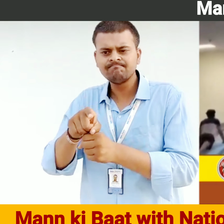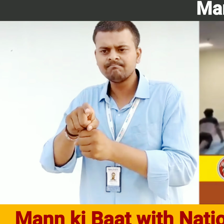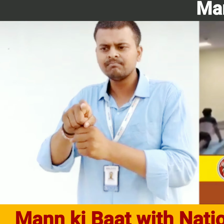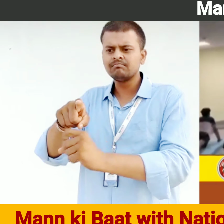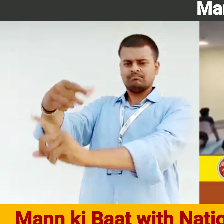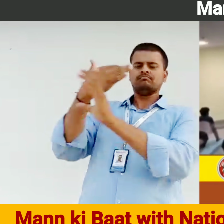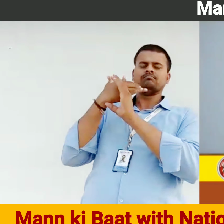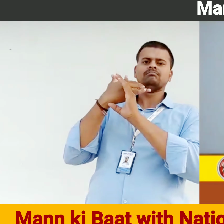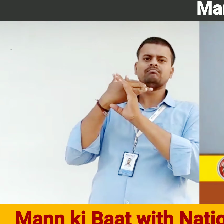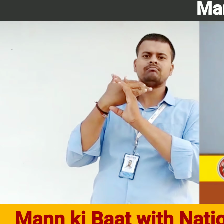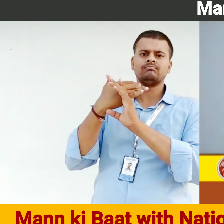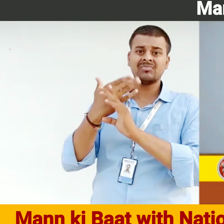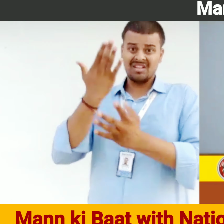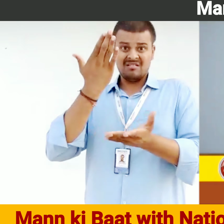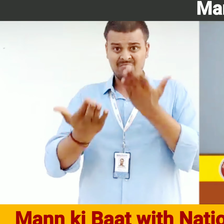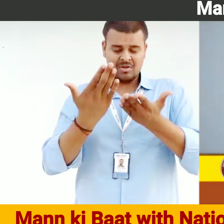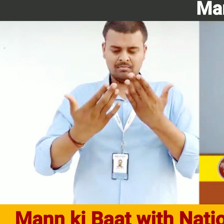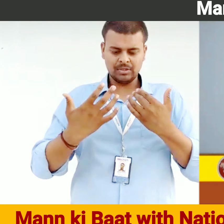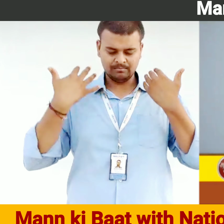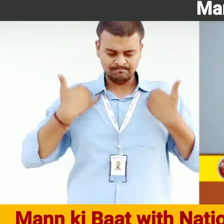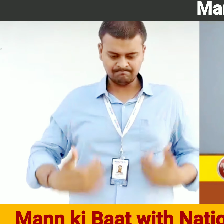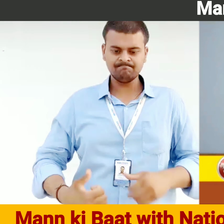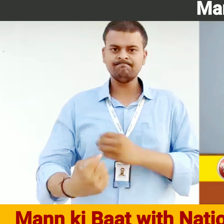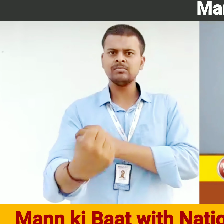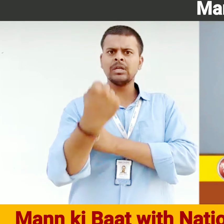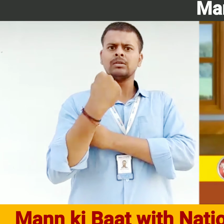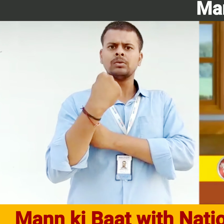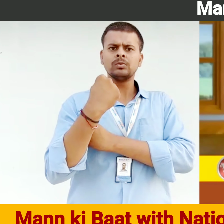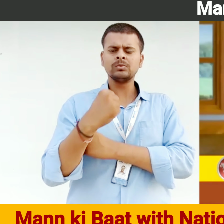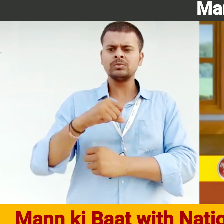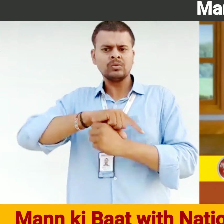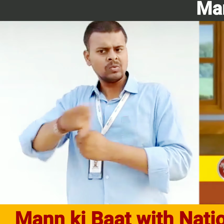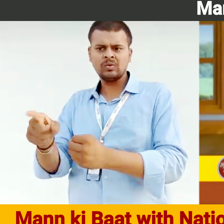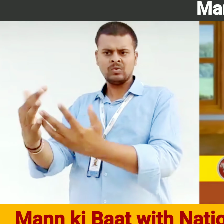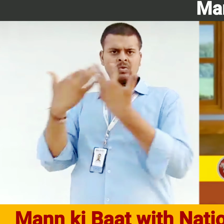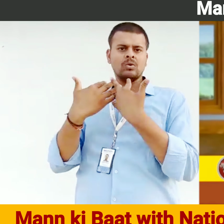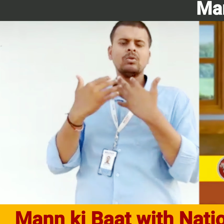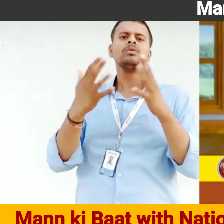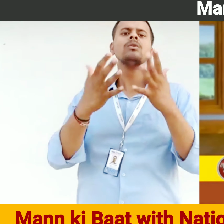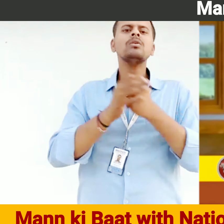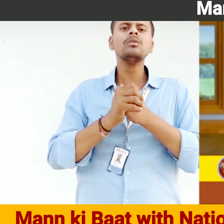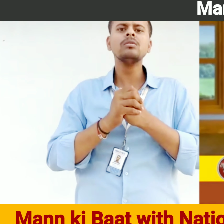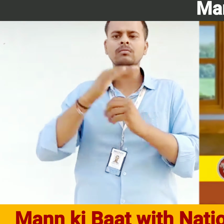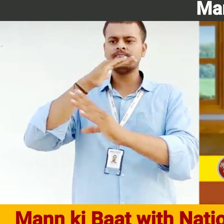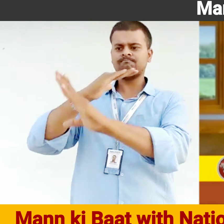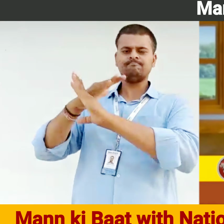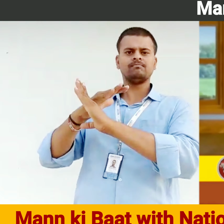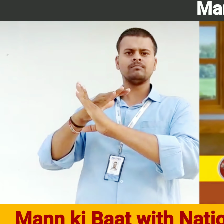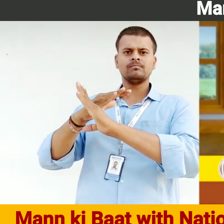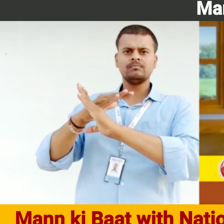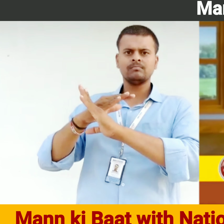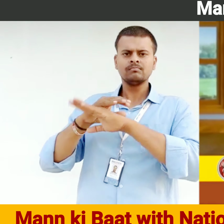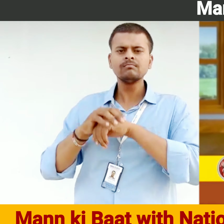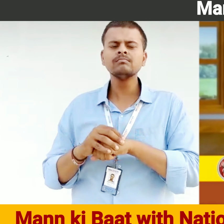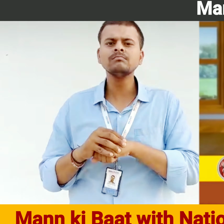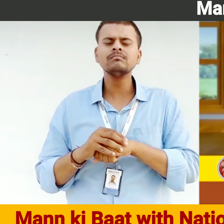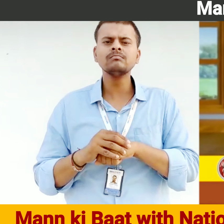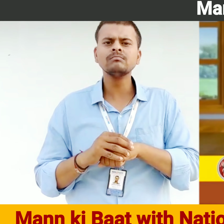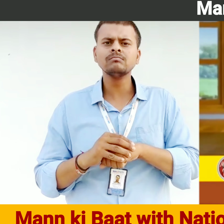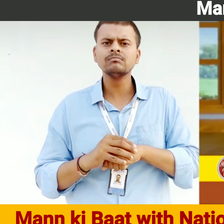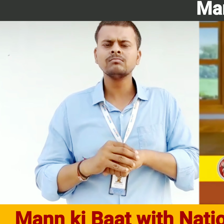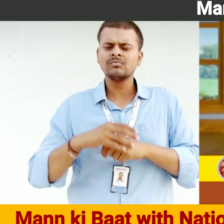को मजबूत करने वाले कई तरह के प्राणायाम है जिनका असर हम लंबे समय से देखते आ रहे हैं। ये